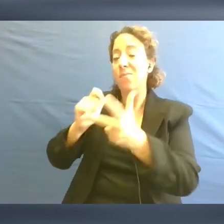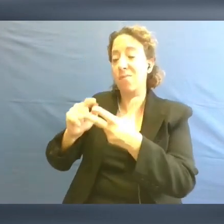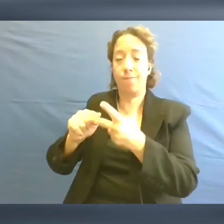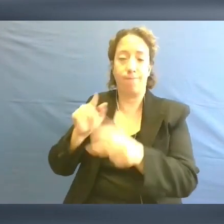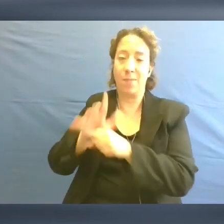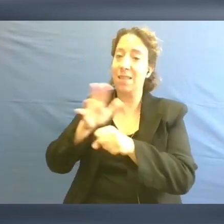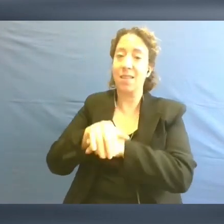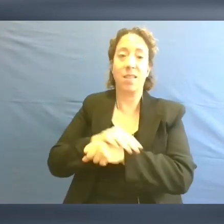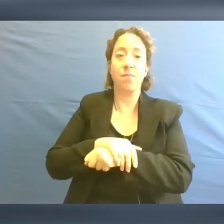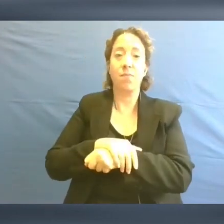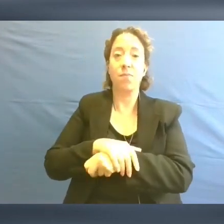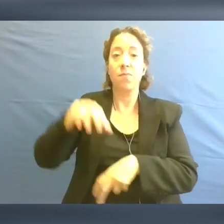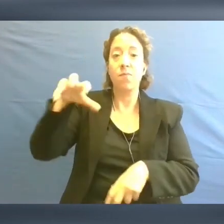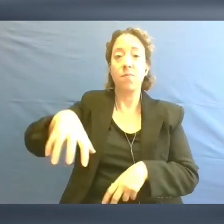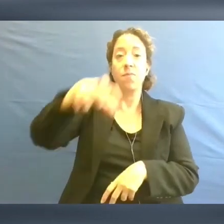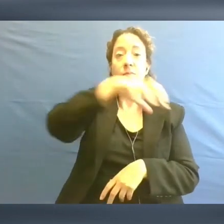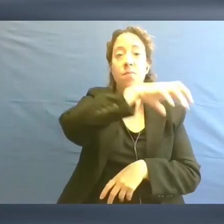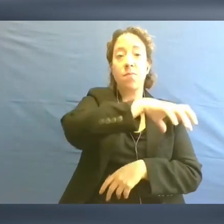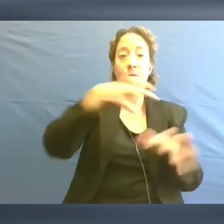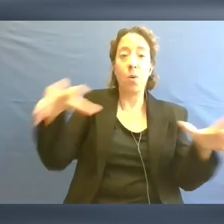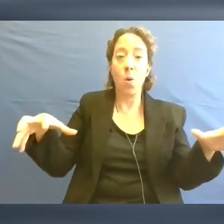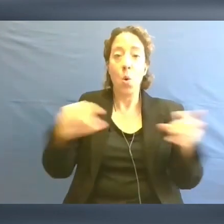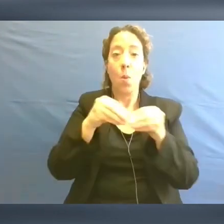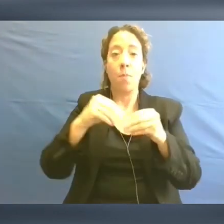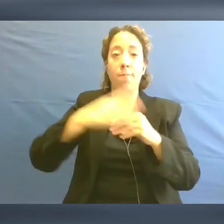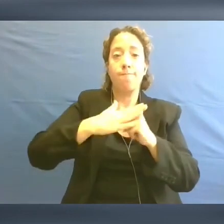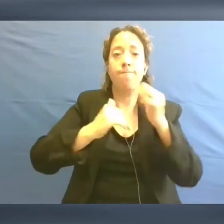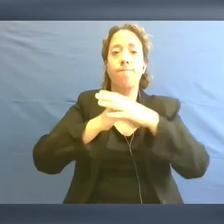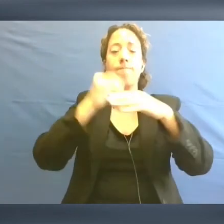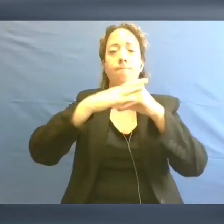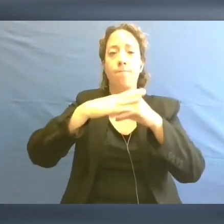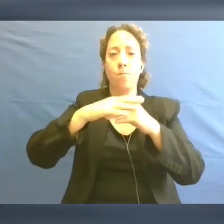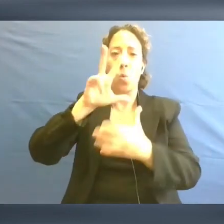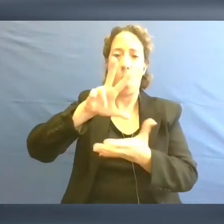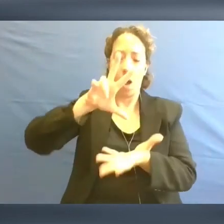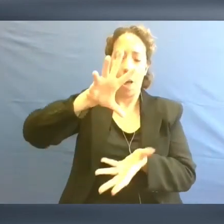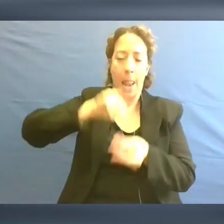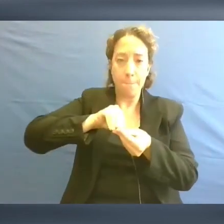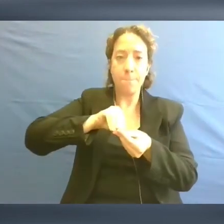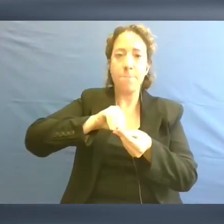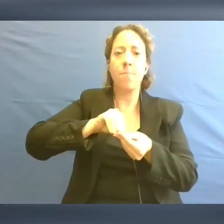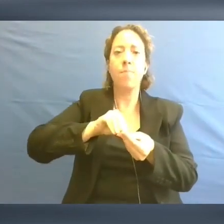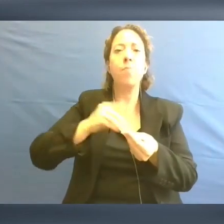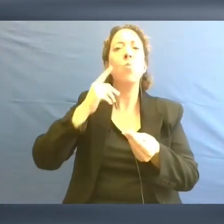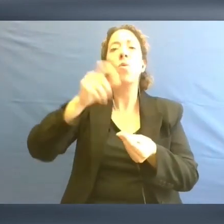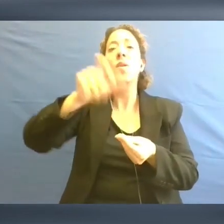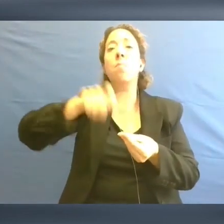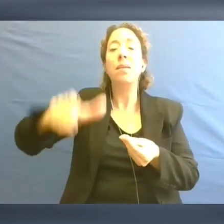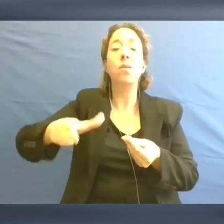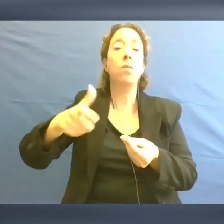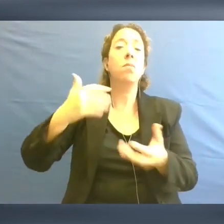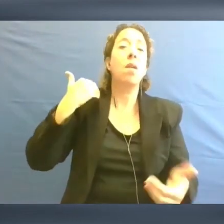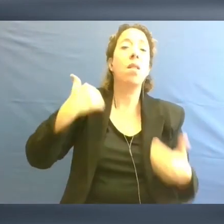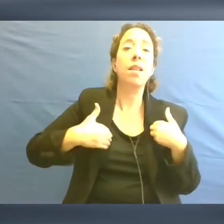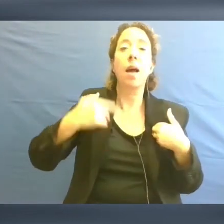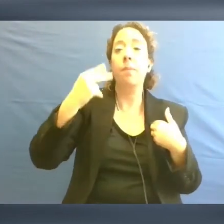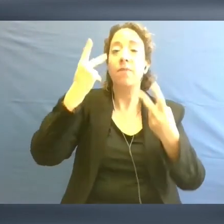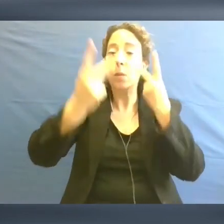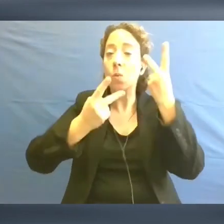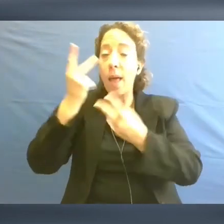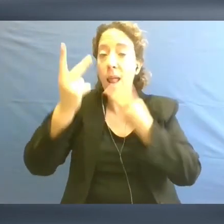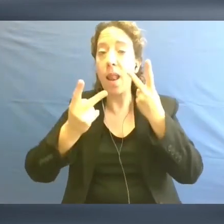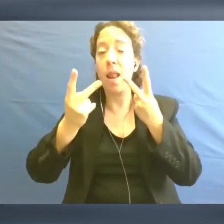empiler ces différentes briques afin de proposer aux utilisateurs qui ont des handicaps visuels